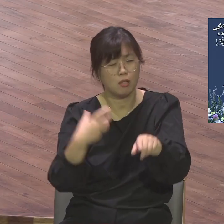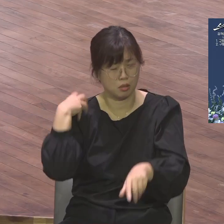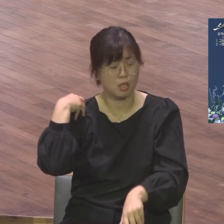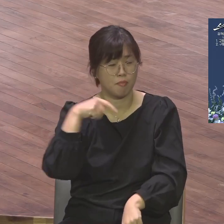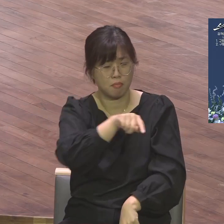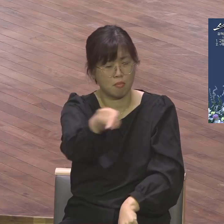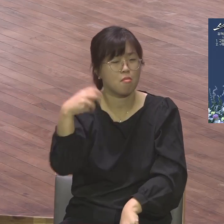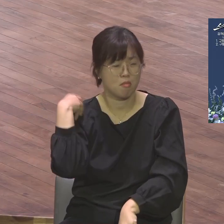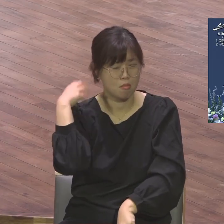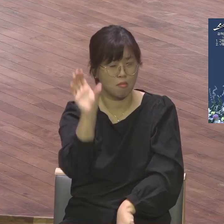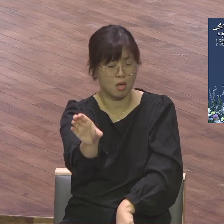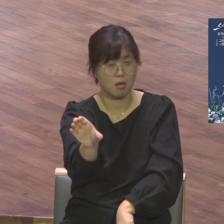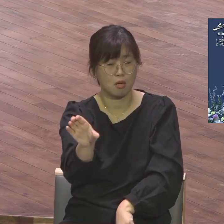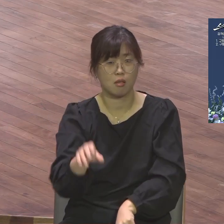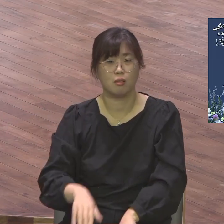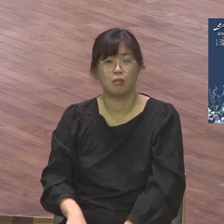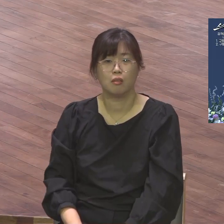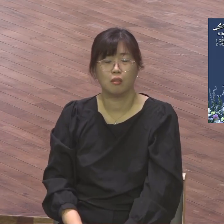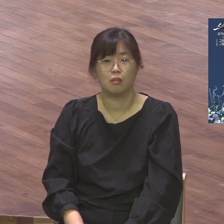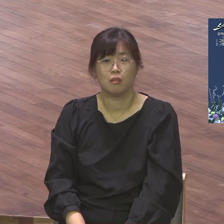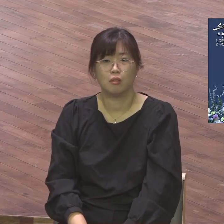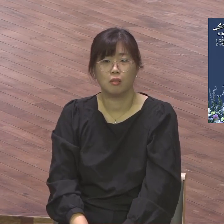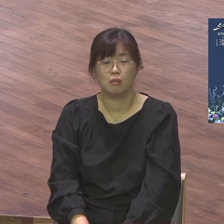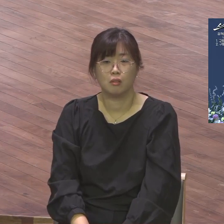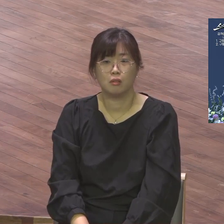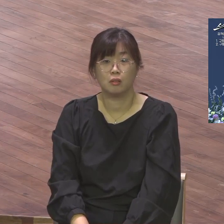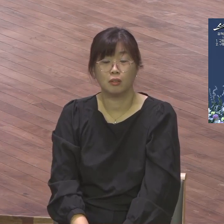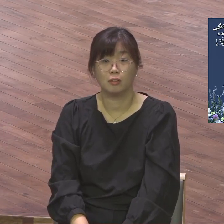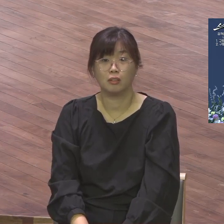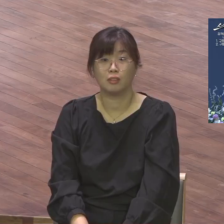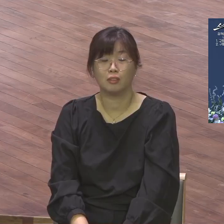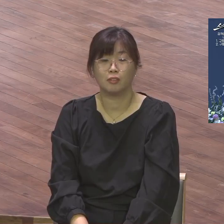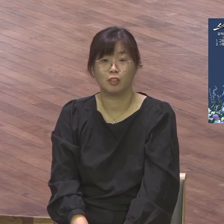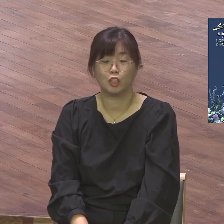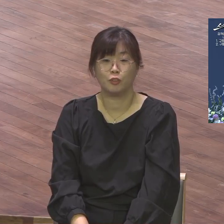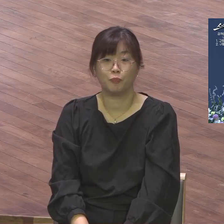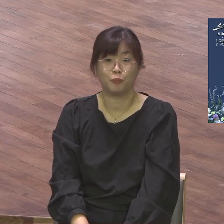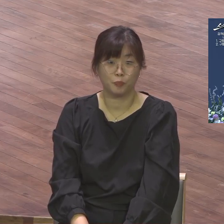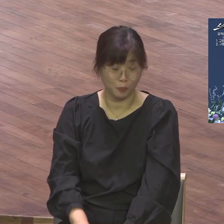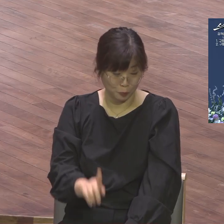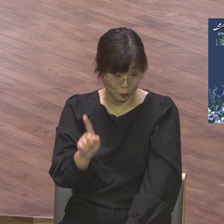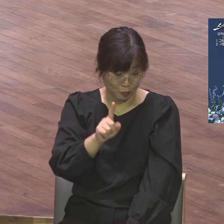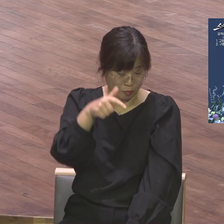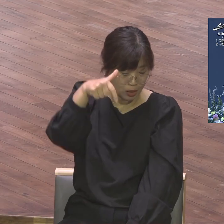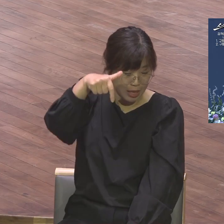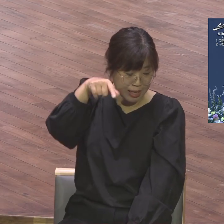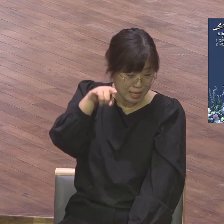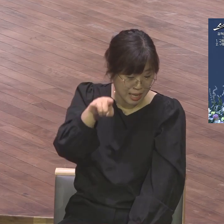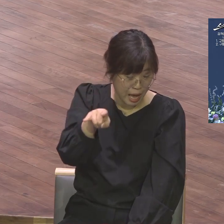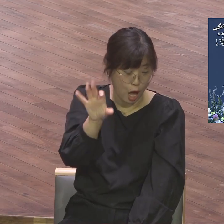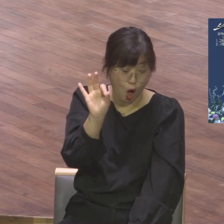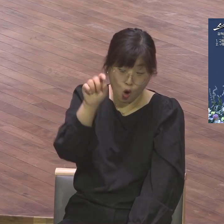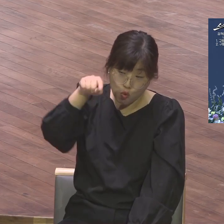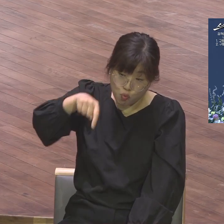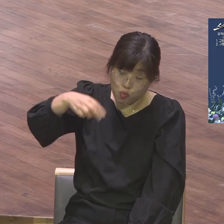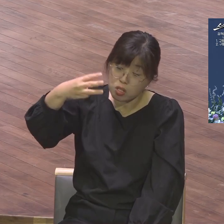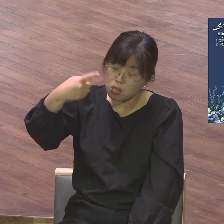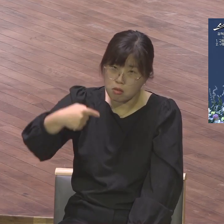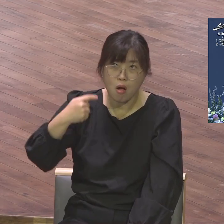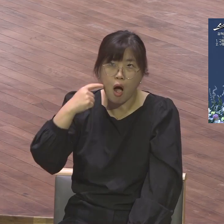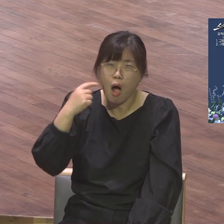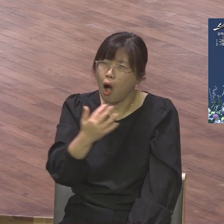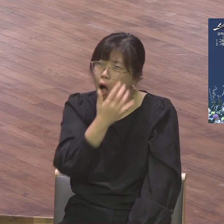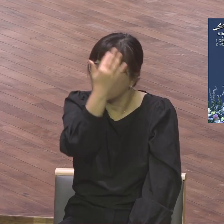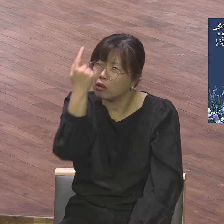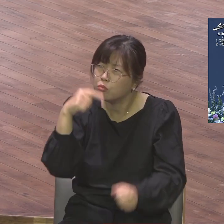일 이게 뭐예요? 히브리 말로 게우트라고 하는데 장엄한 일, 영광스러운